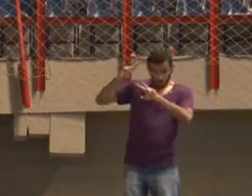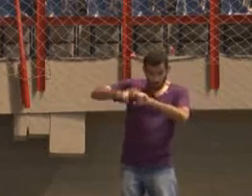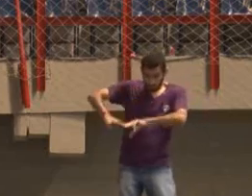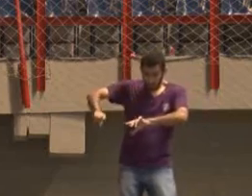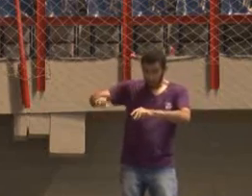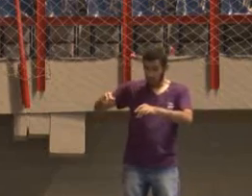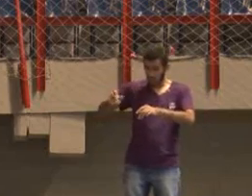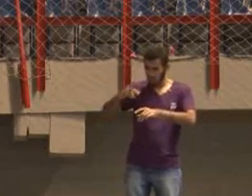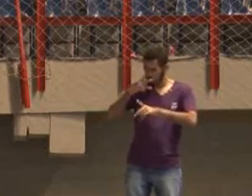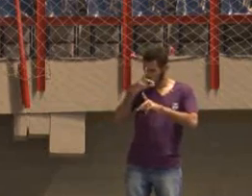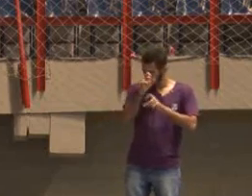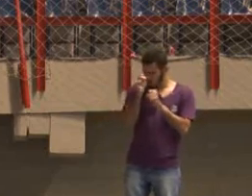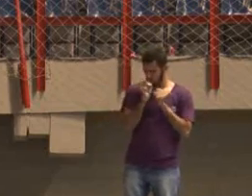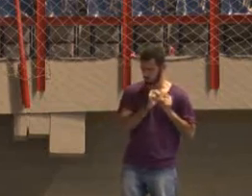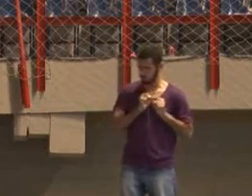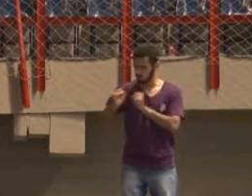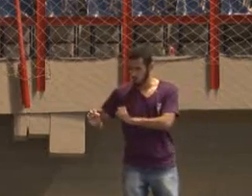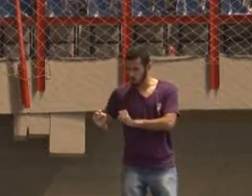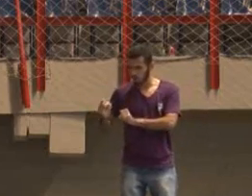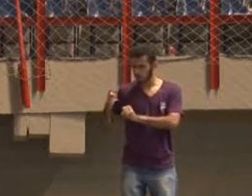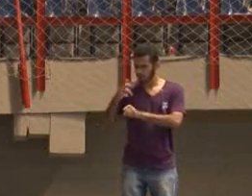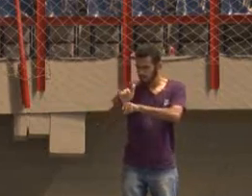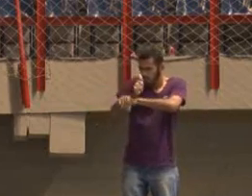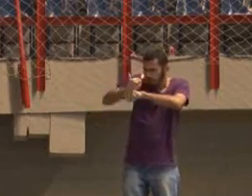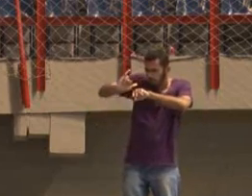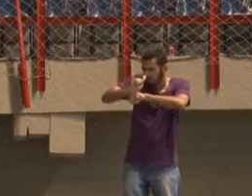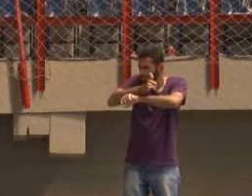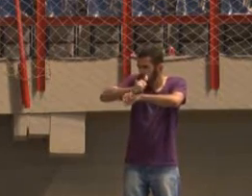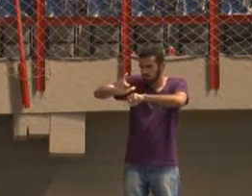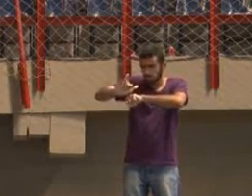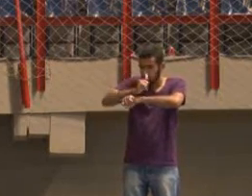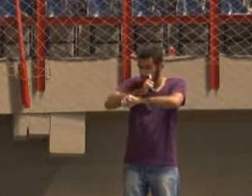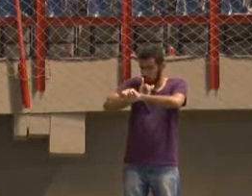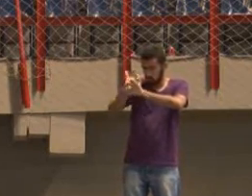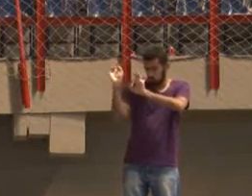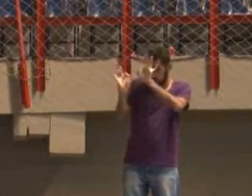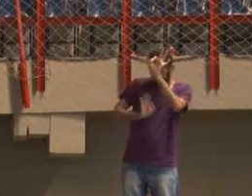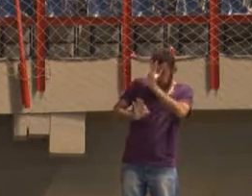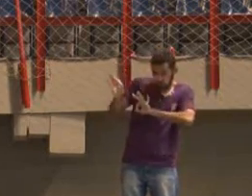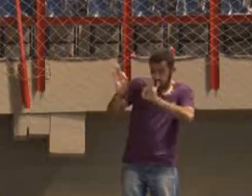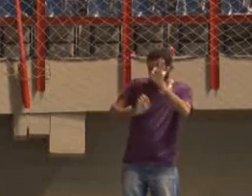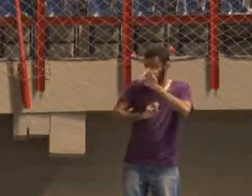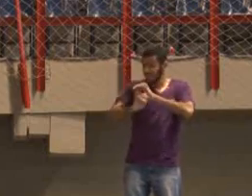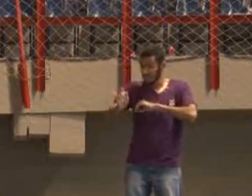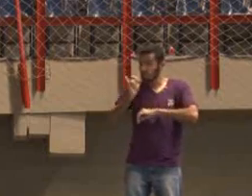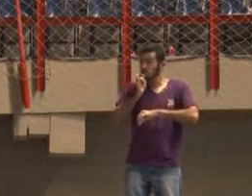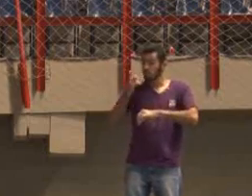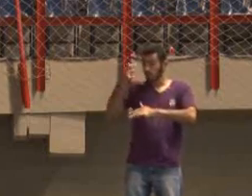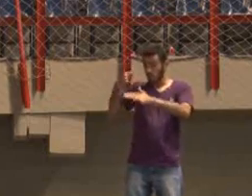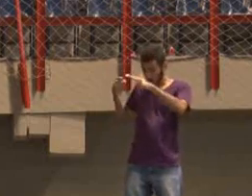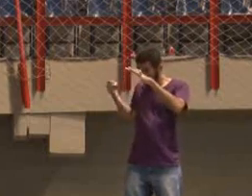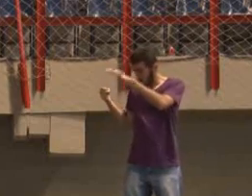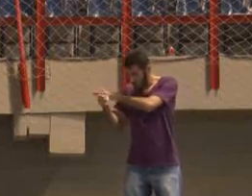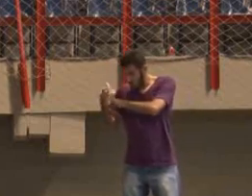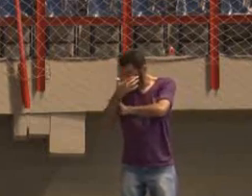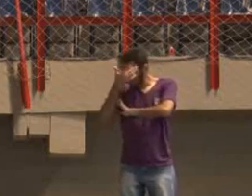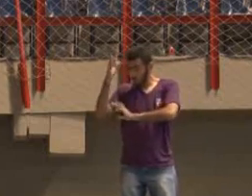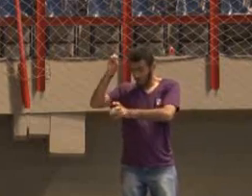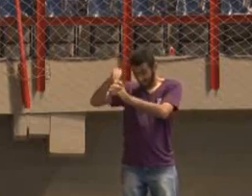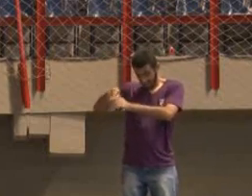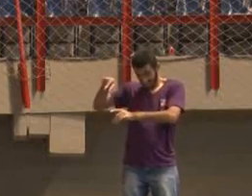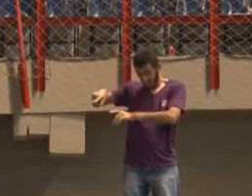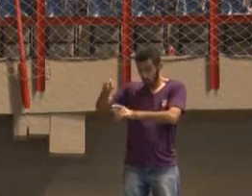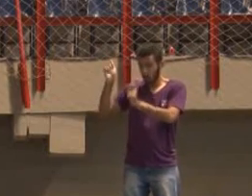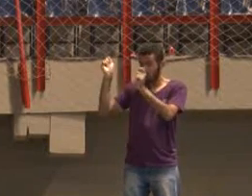tão poderosa e tão engenhosa que uma vez que alguém entre ali, essa pessoa nunca mais consiga